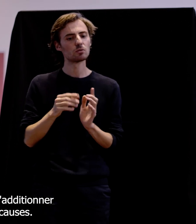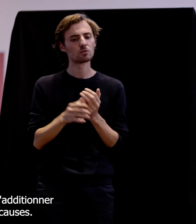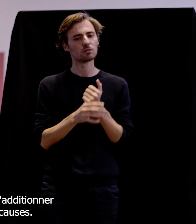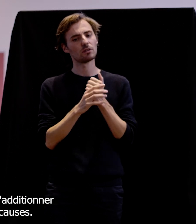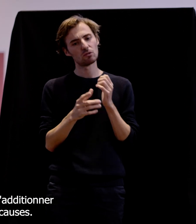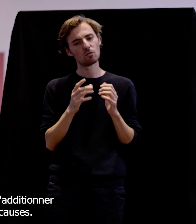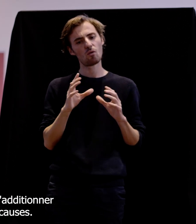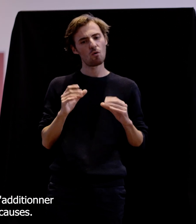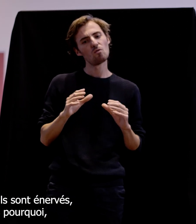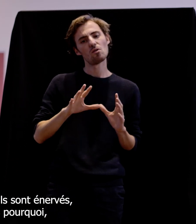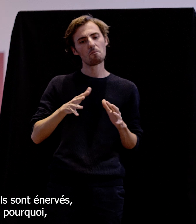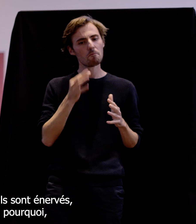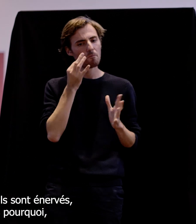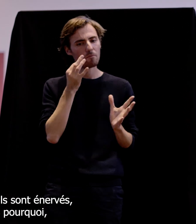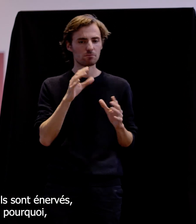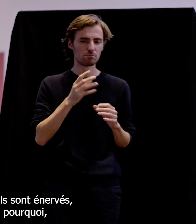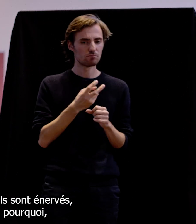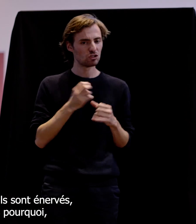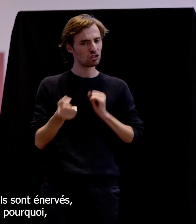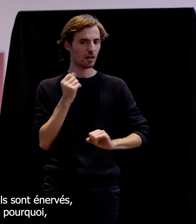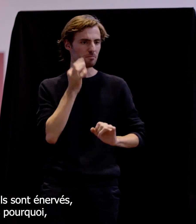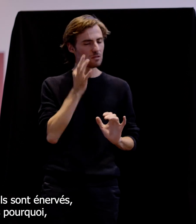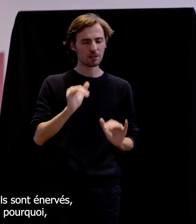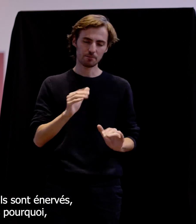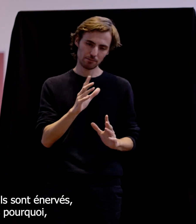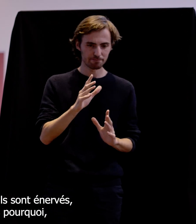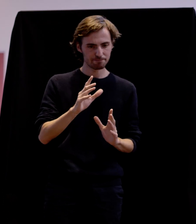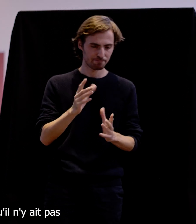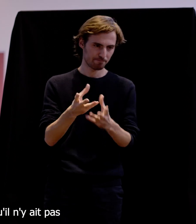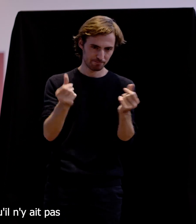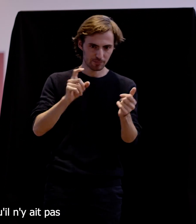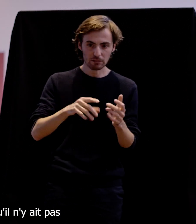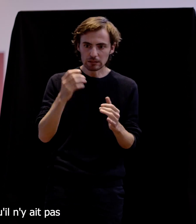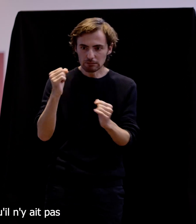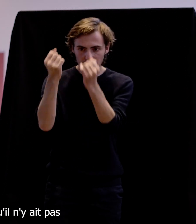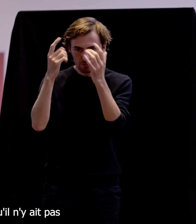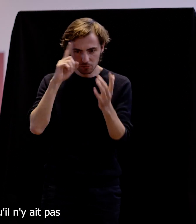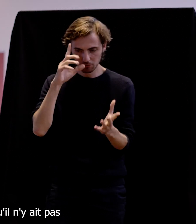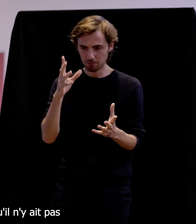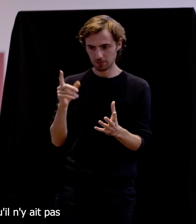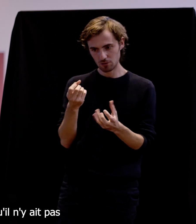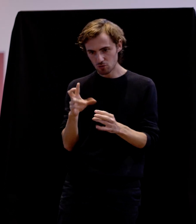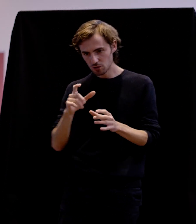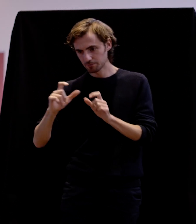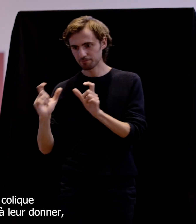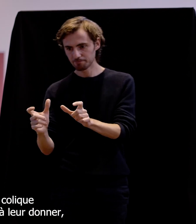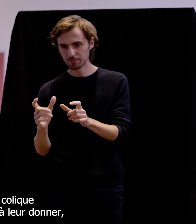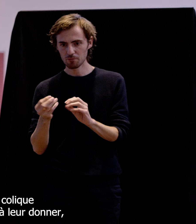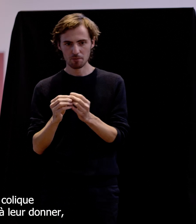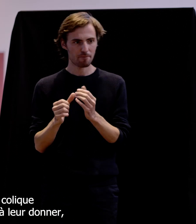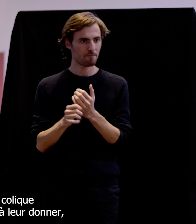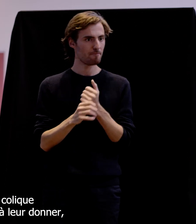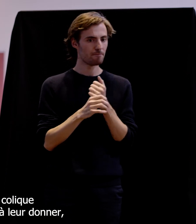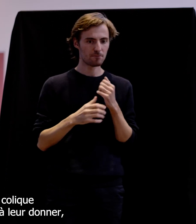peut s'additionner à d'autres causes, et du coup, quand ils sont énervés, on ne sait pas pourquoi, il faut être sûr qu'il n'y ait pas